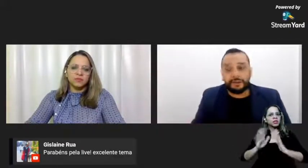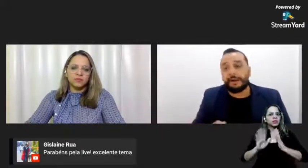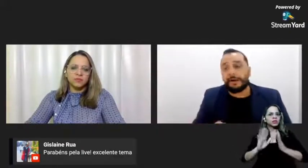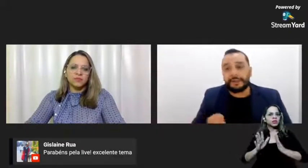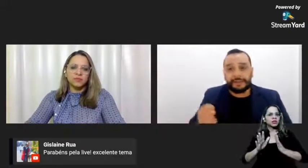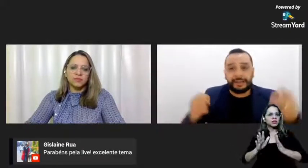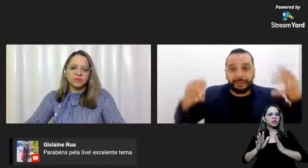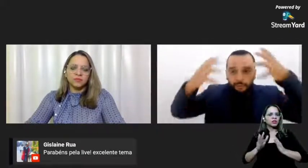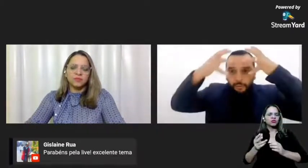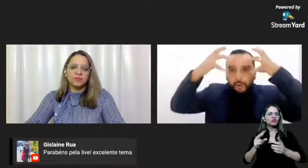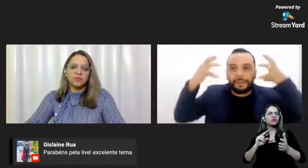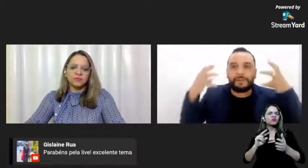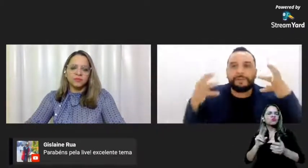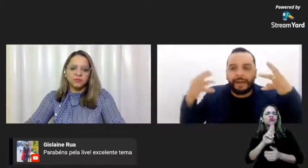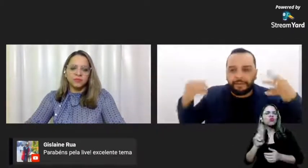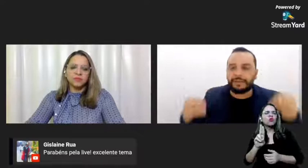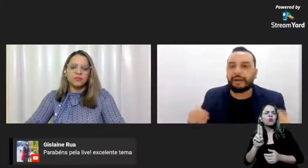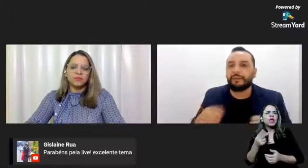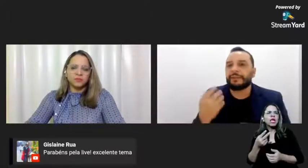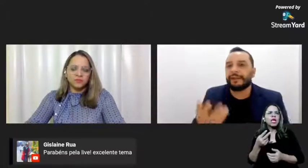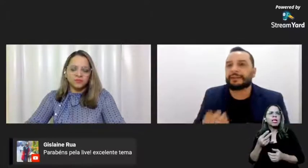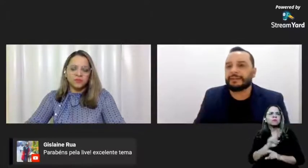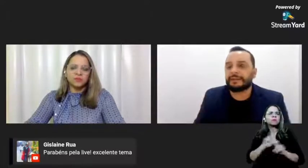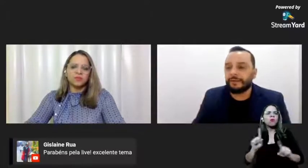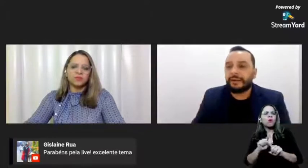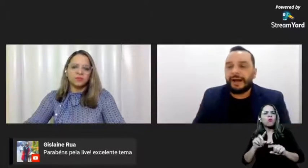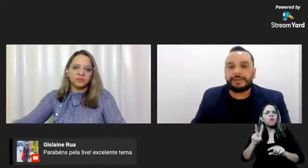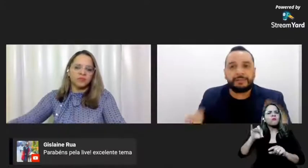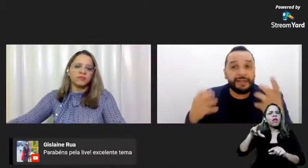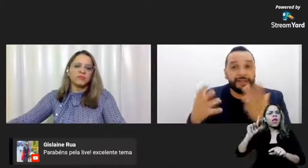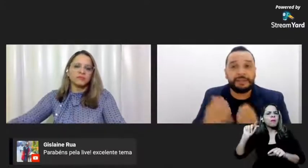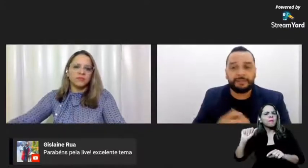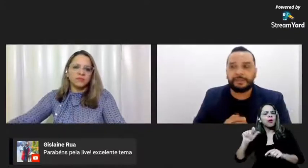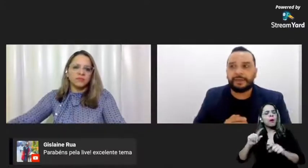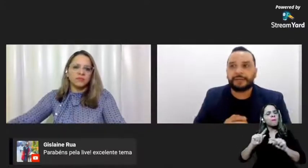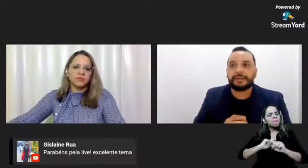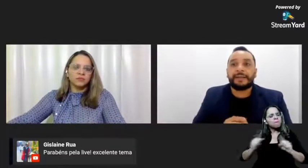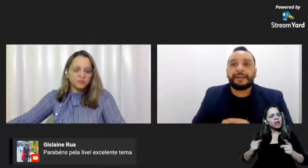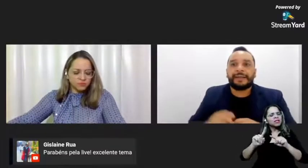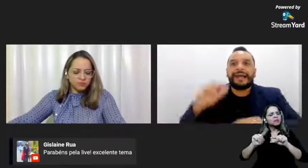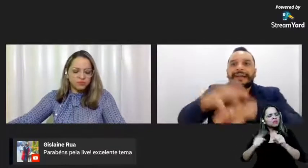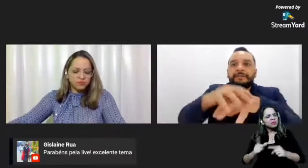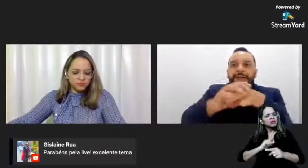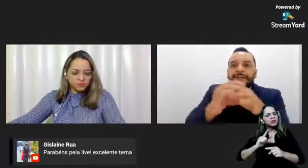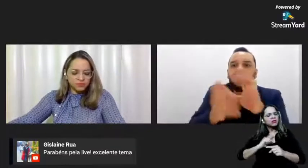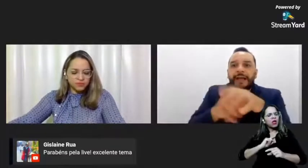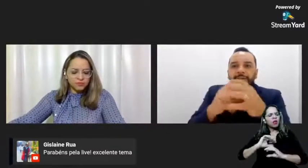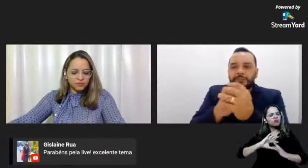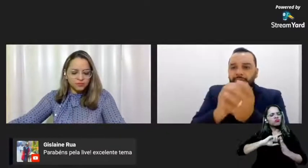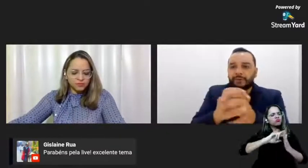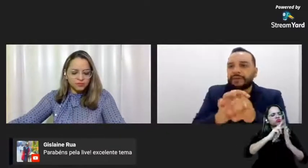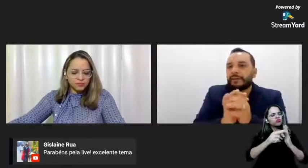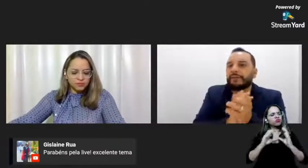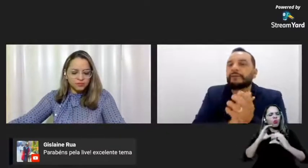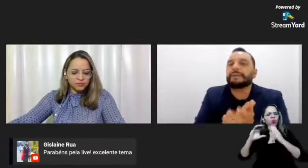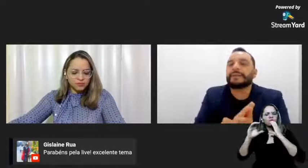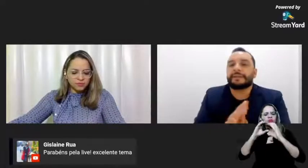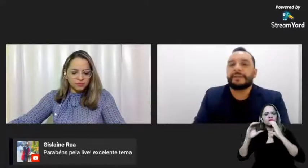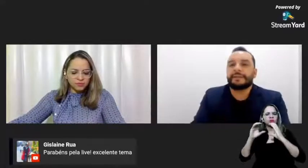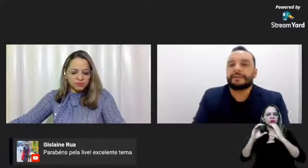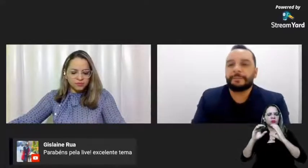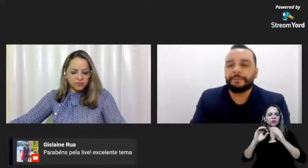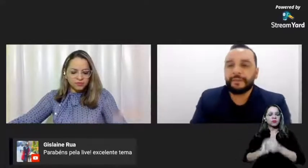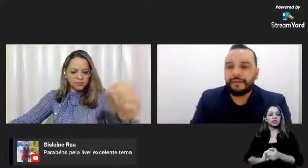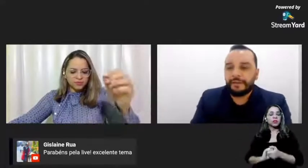chama de não verbal, mas tem todo um complemento na comunicação através das expressões que na Libras tátil o surdo cego não